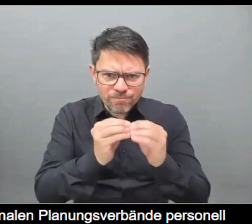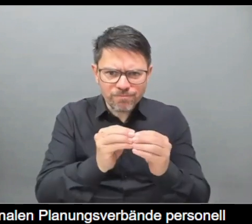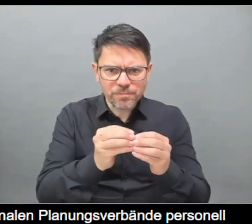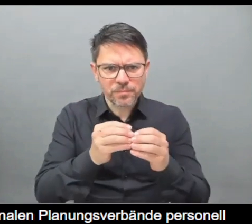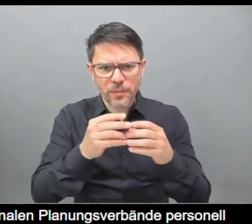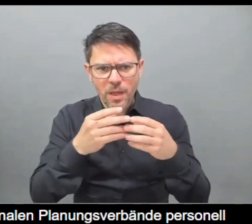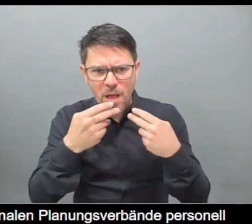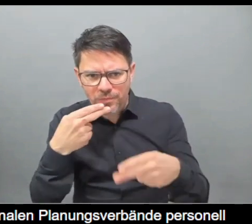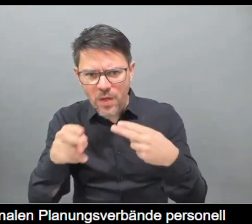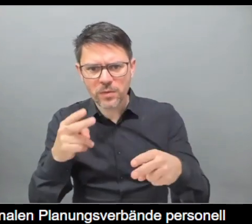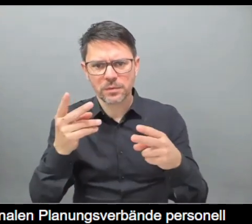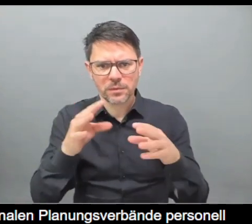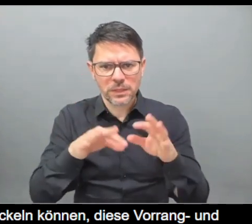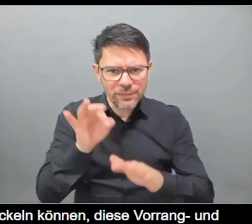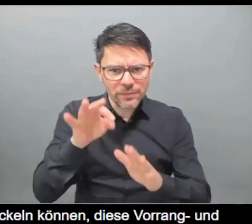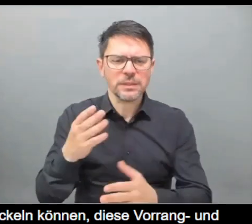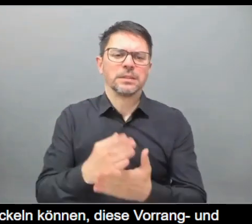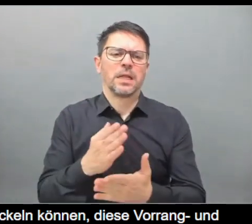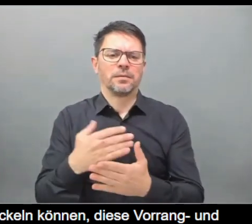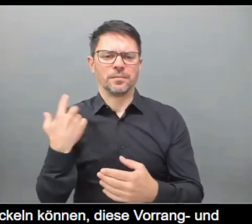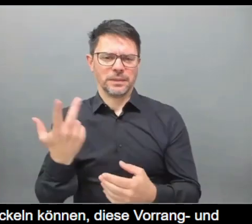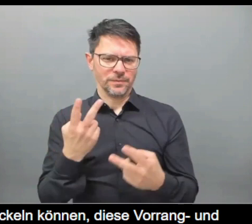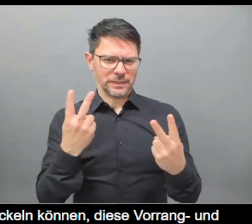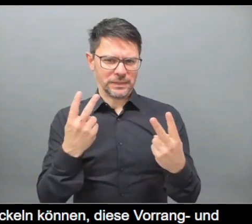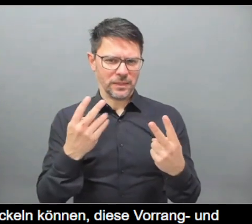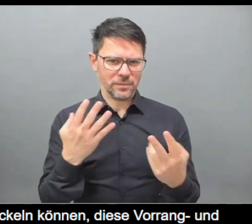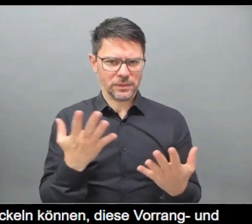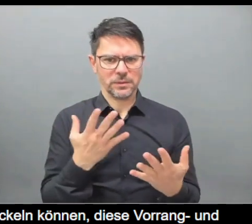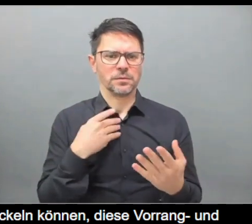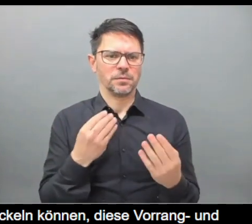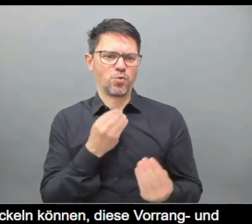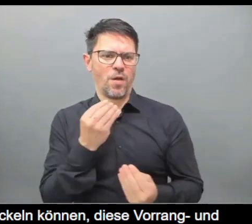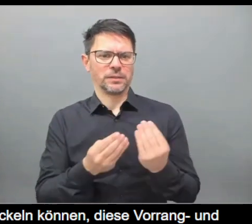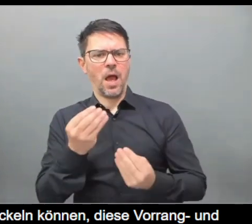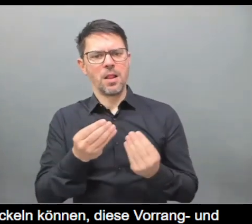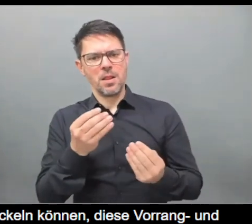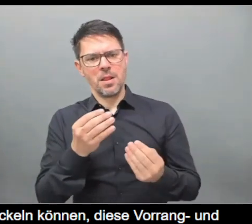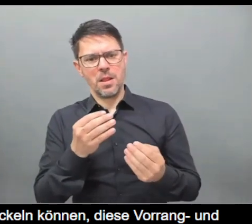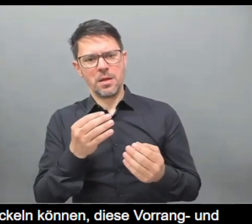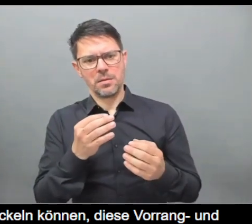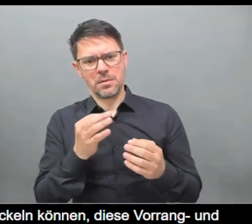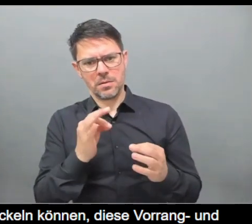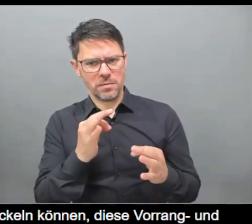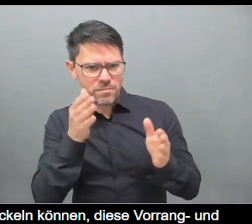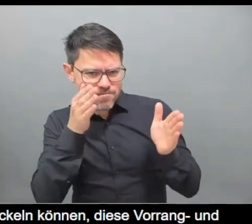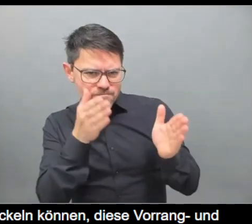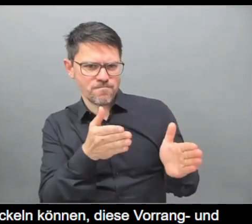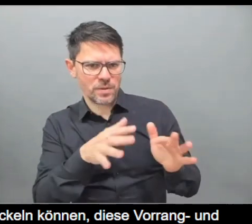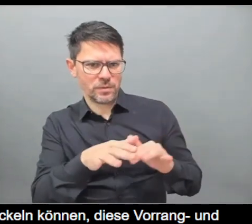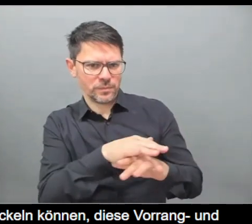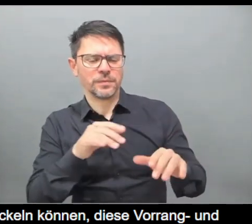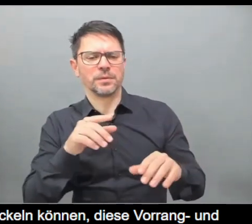mittlerweile in den Beratungsanfragen. Sie kennen unser System der Windkümmerer, wo wir derzeit